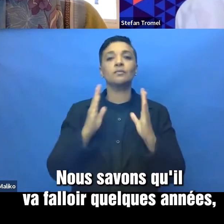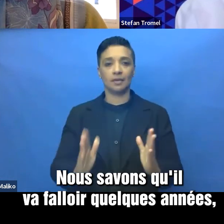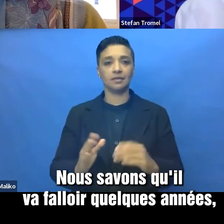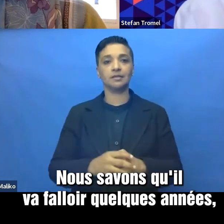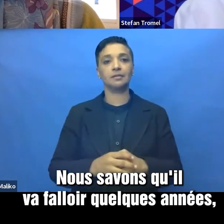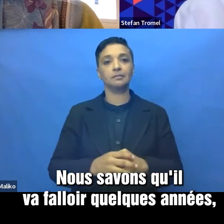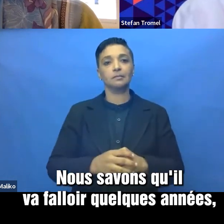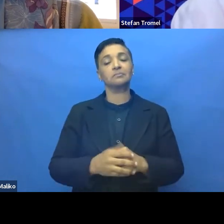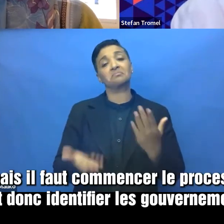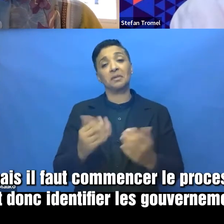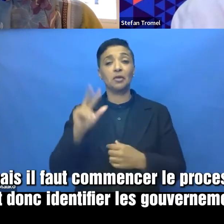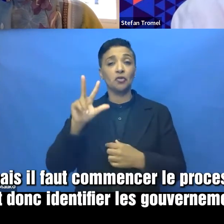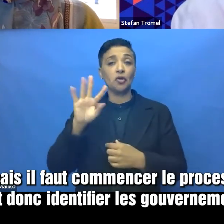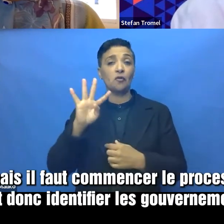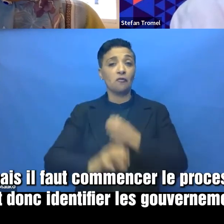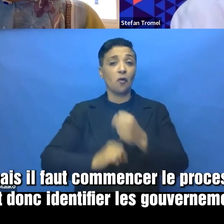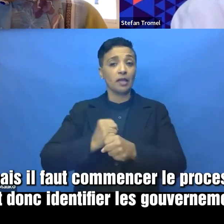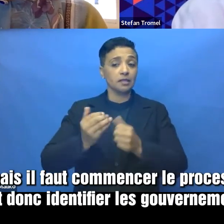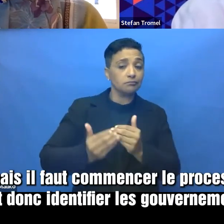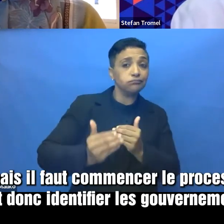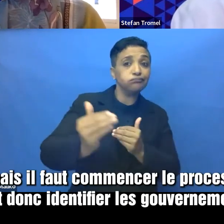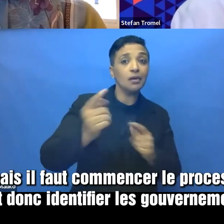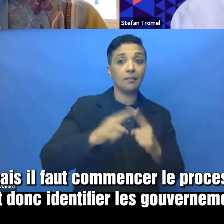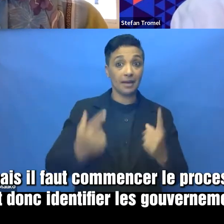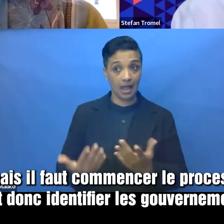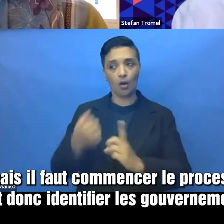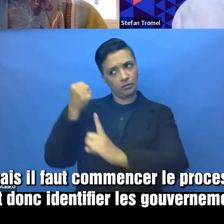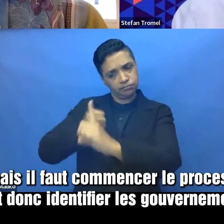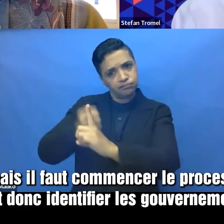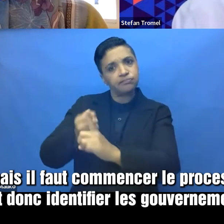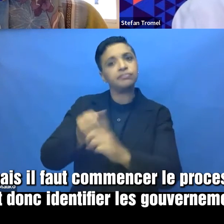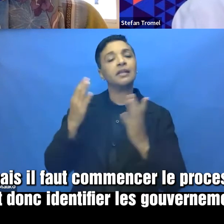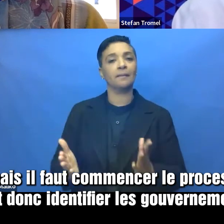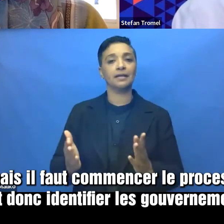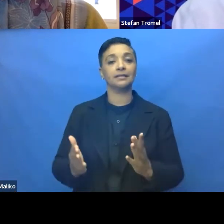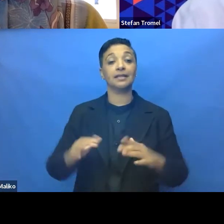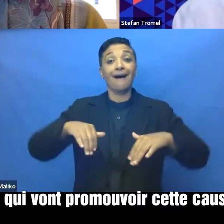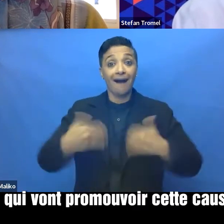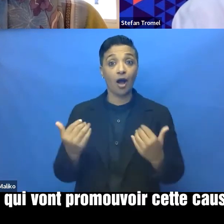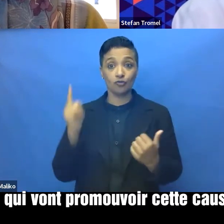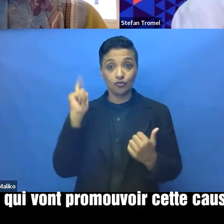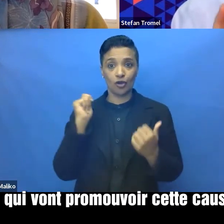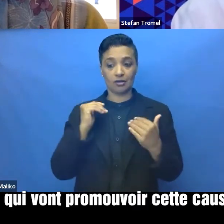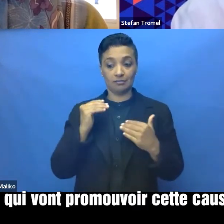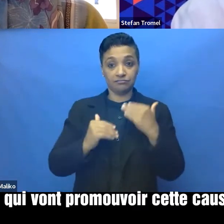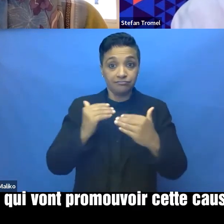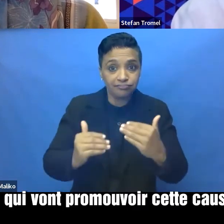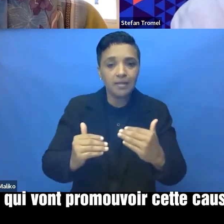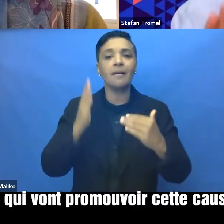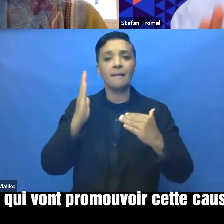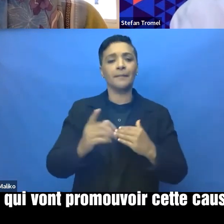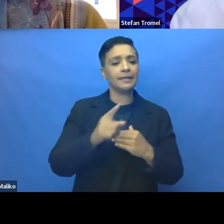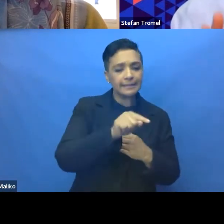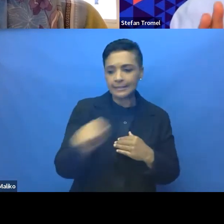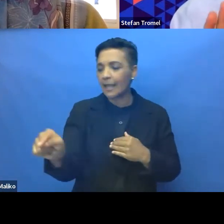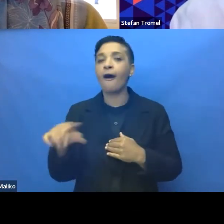inclusif des personnes handicapées. Nous savons qu'il va falloir quelques années, mais il faut commencer le processus